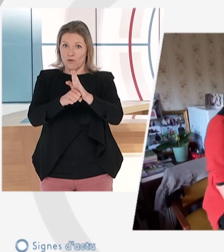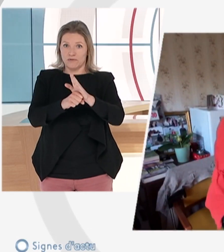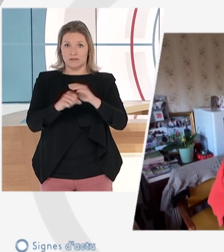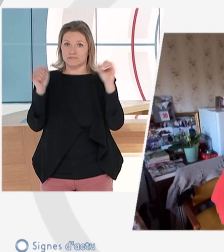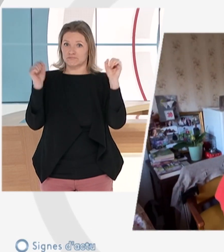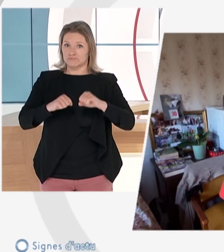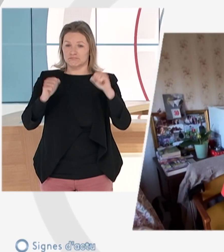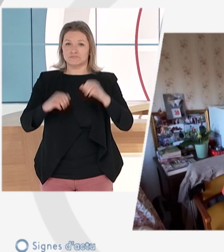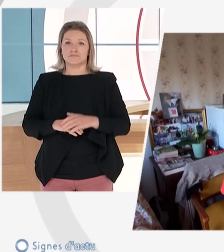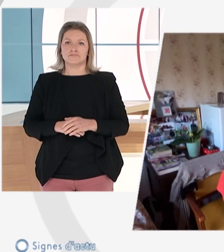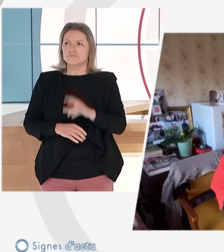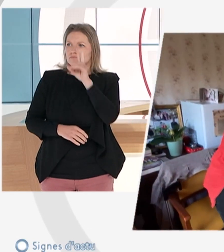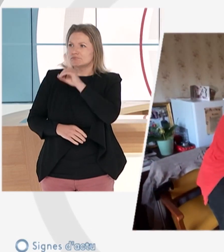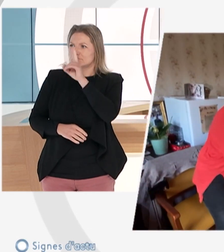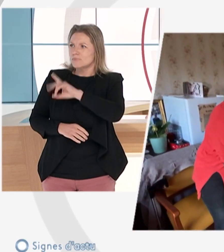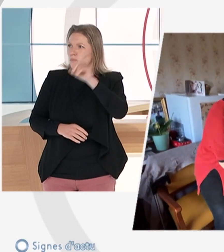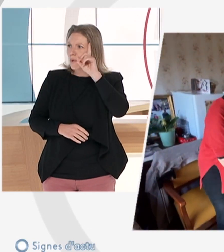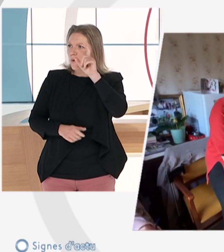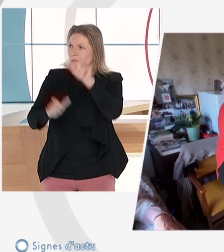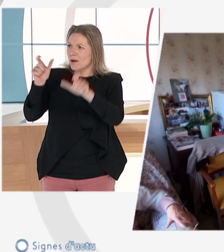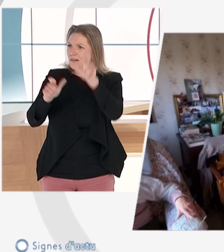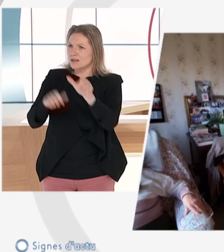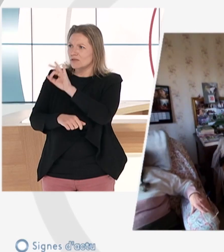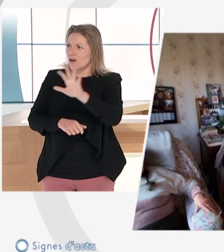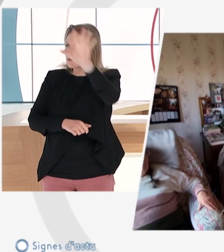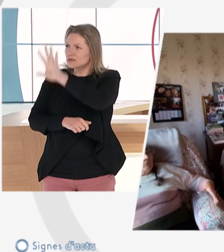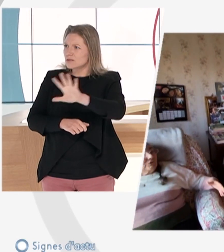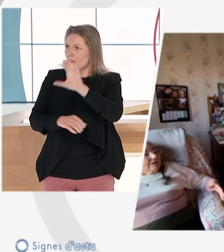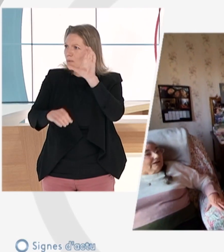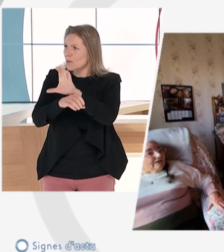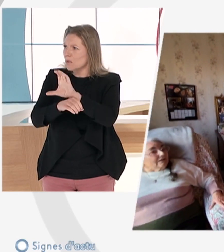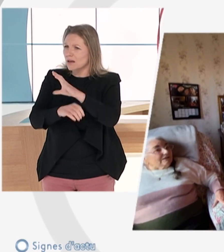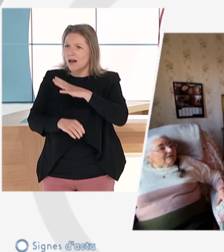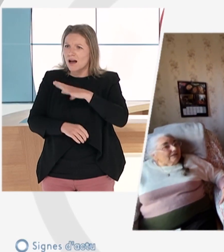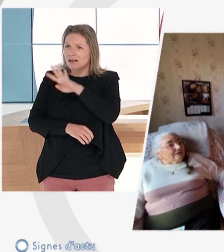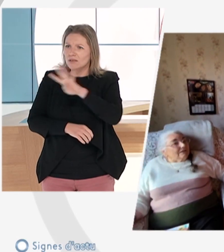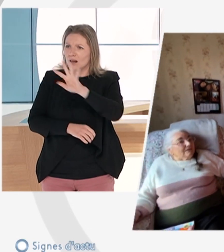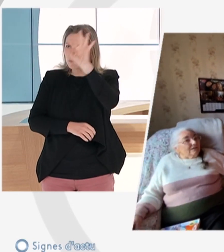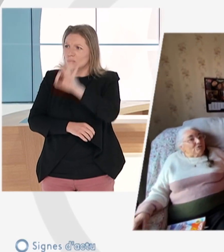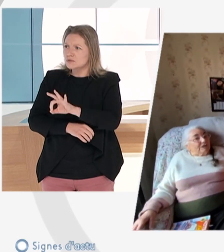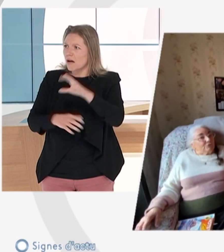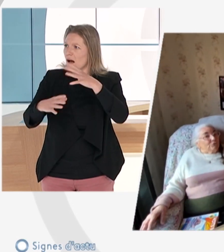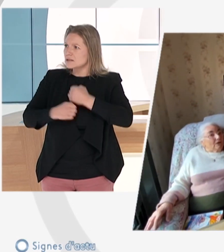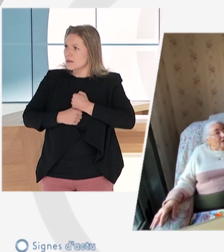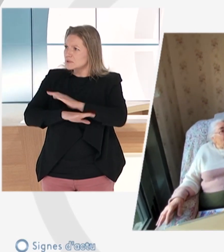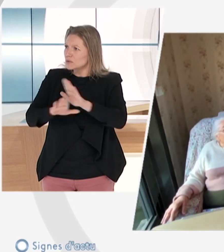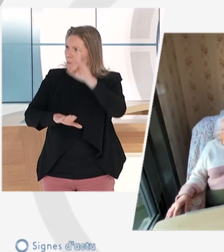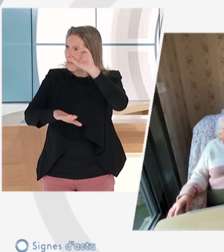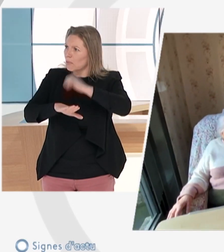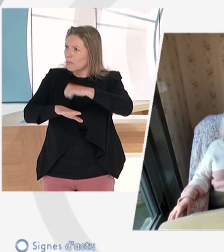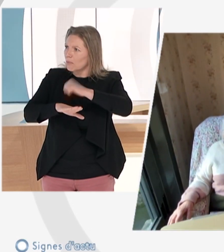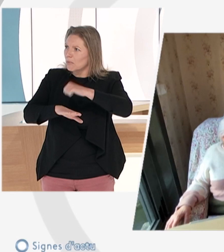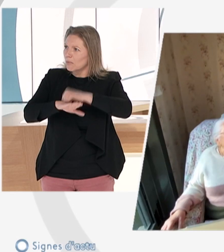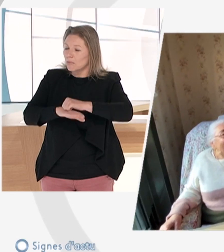amusant parce que les Français ne sont pas pour. 44% seulement de pour. Oui. Ils sont têtus. Ah